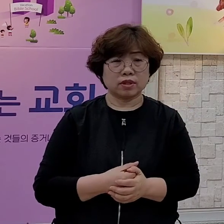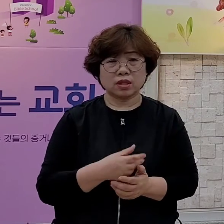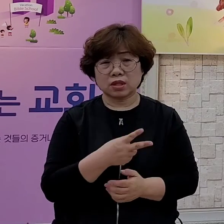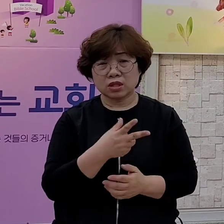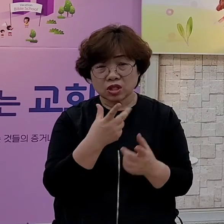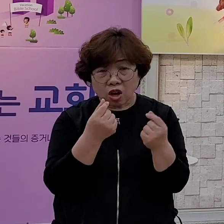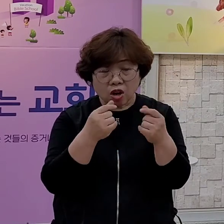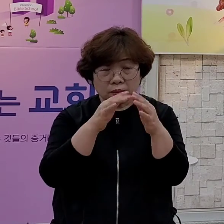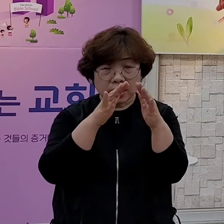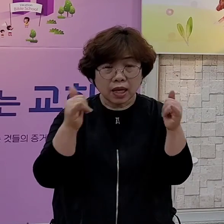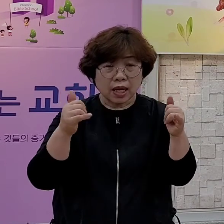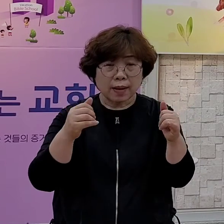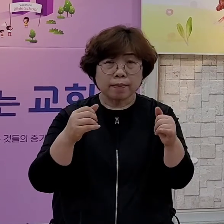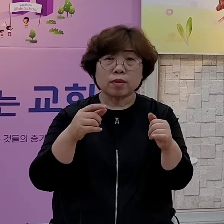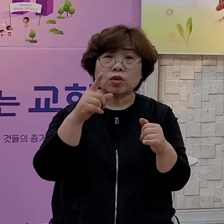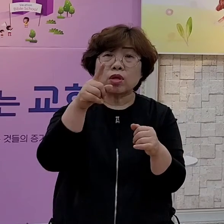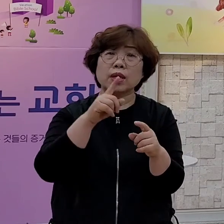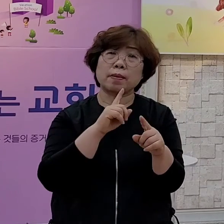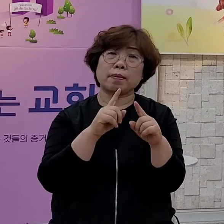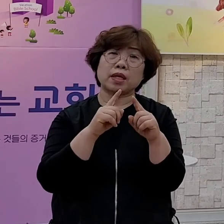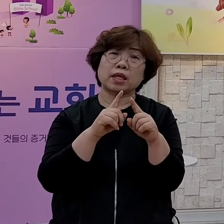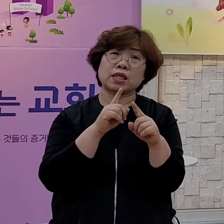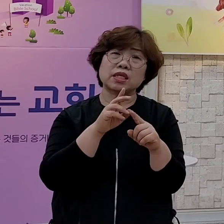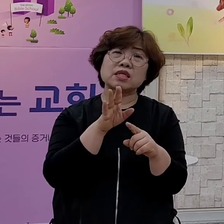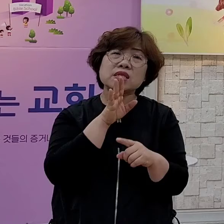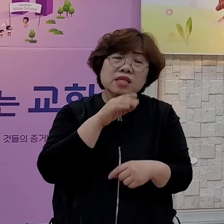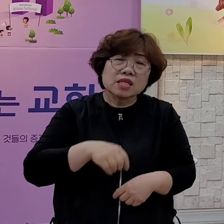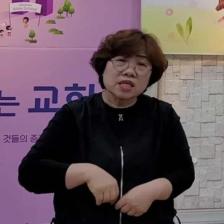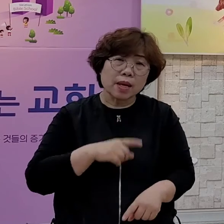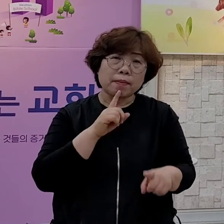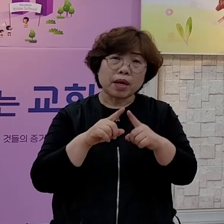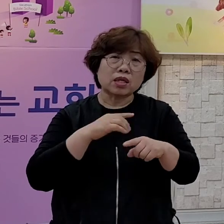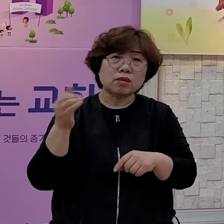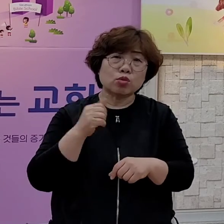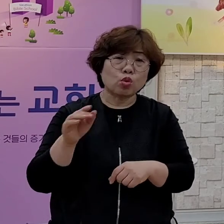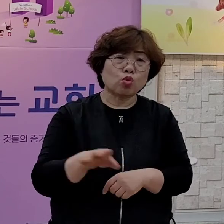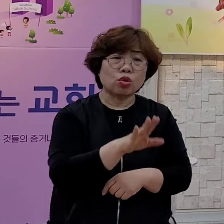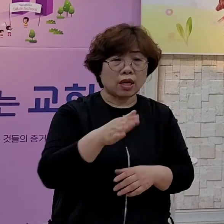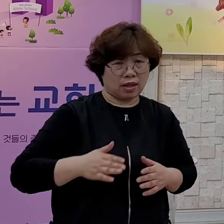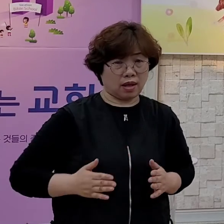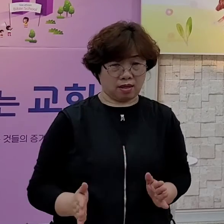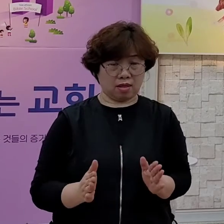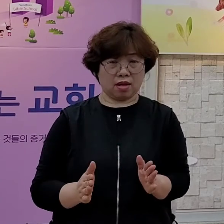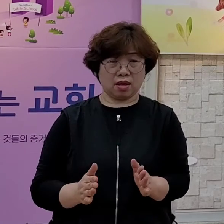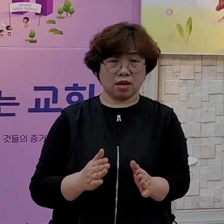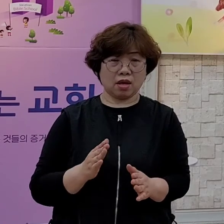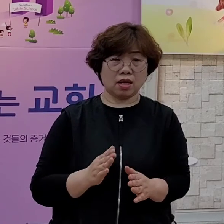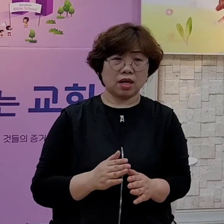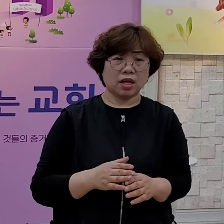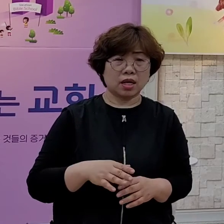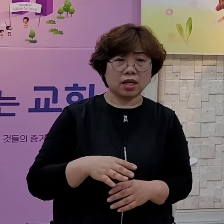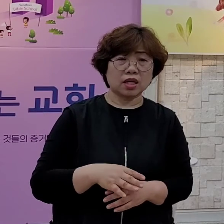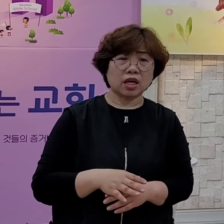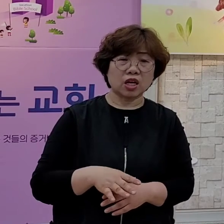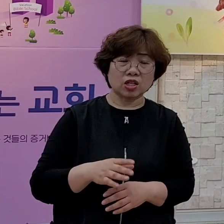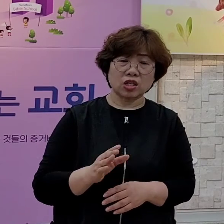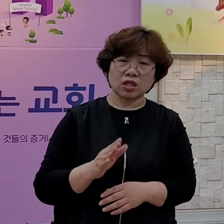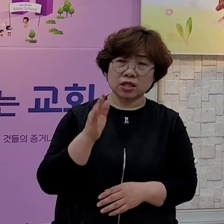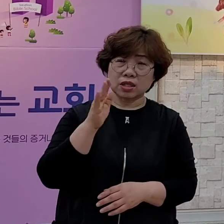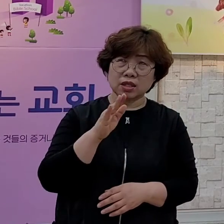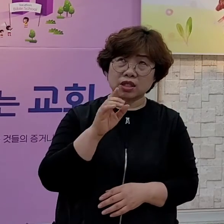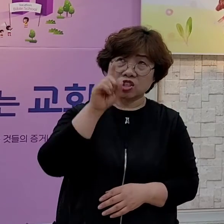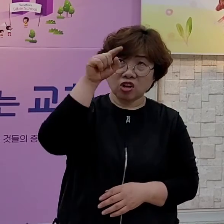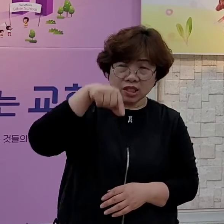제가 이 성경을 이렇게 써놨다면 얼마나 더 이해하기 쉬울까. 뭐 이래나 저래나 상관이 없습니다만은, 하나님께서 빛이